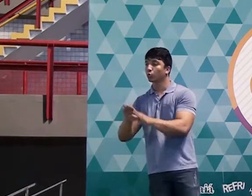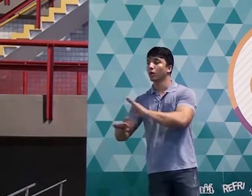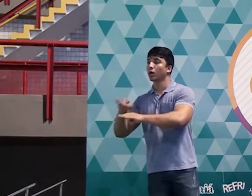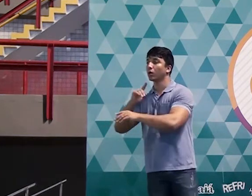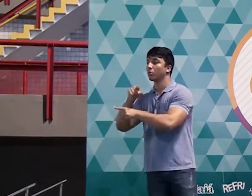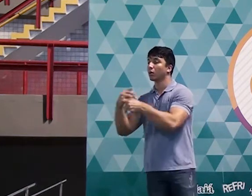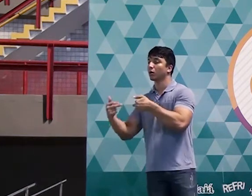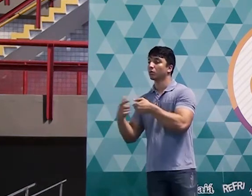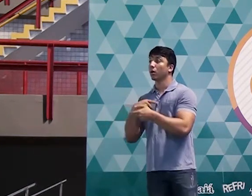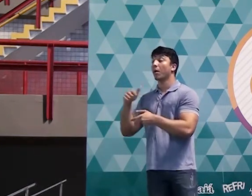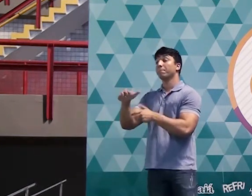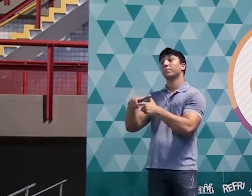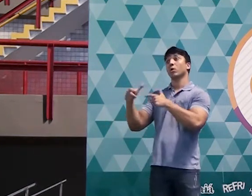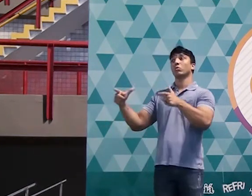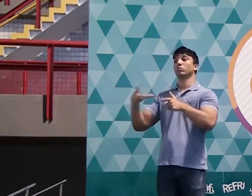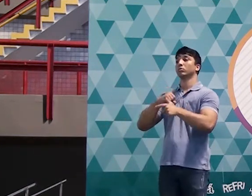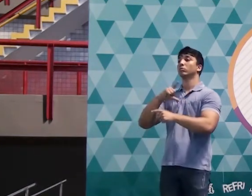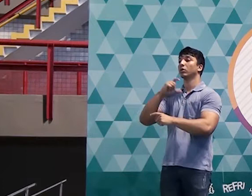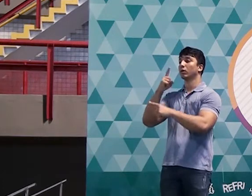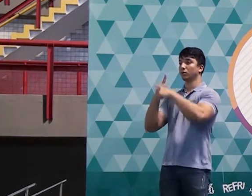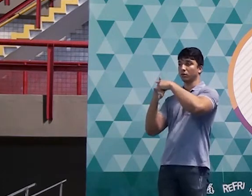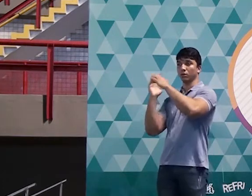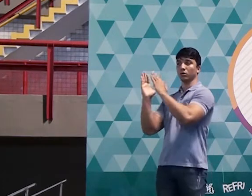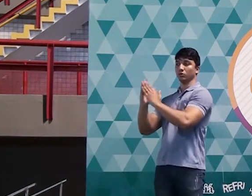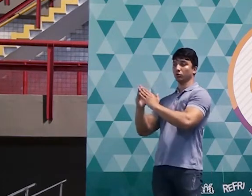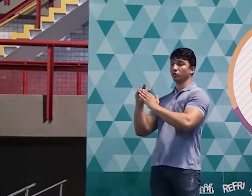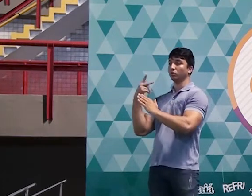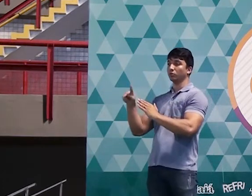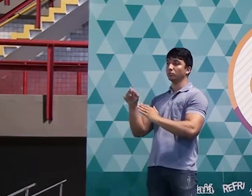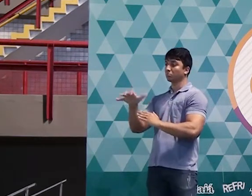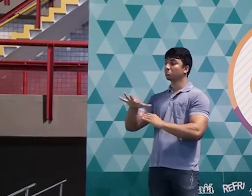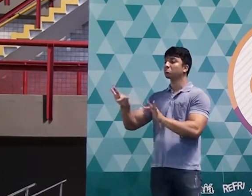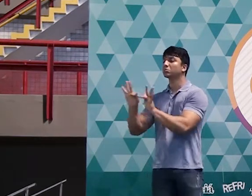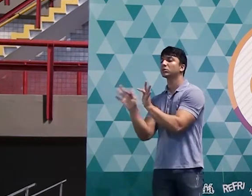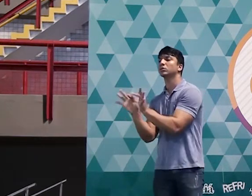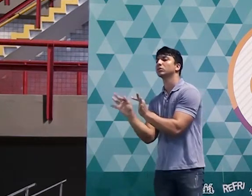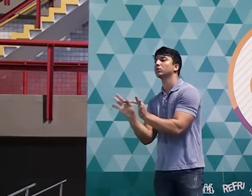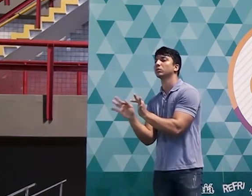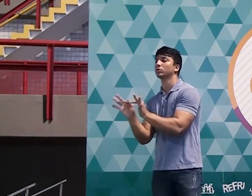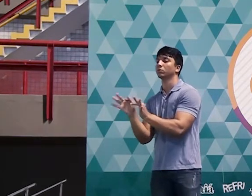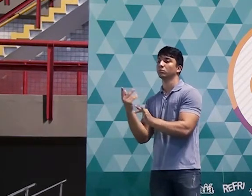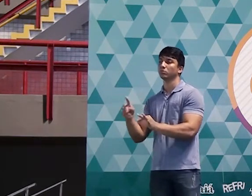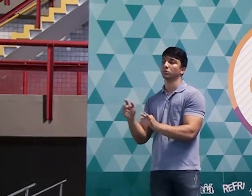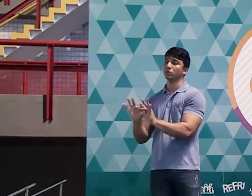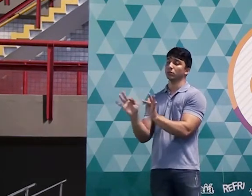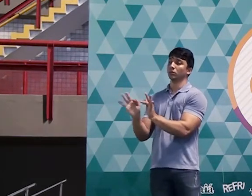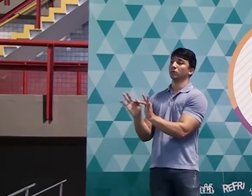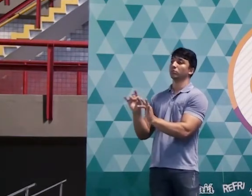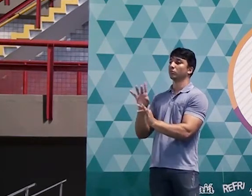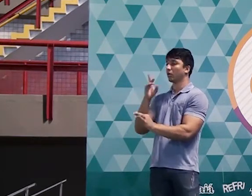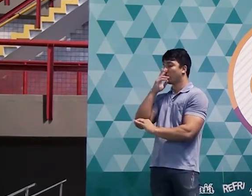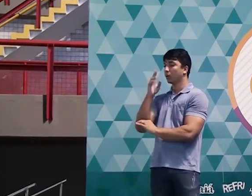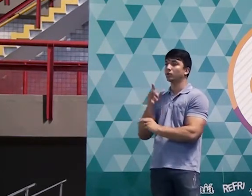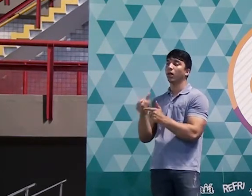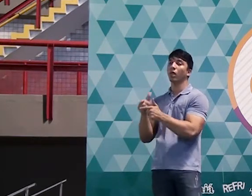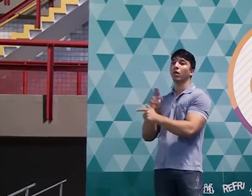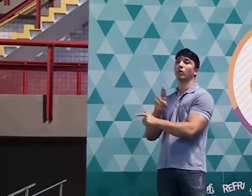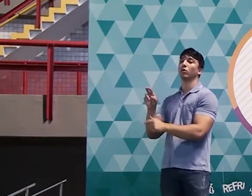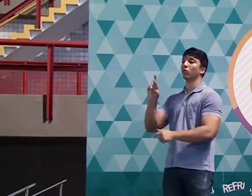tem uma igreja, tá bom? A igreja é simples na Idade Média, é um estilo que a gente chama